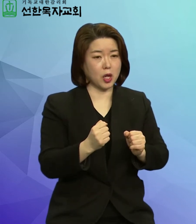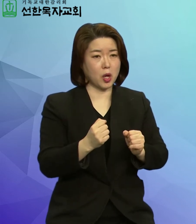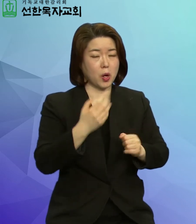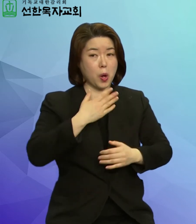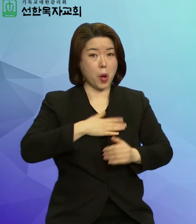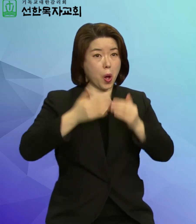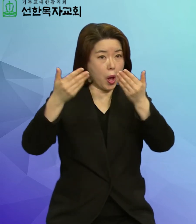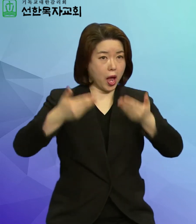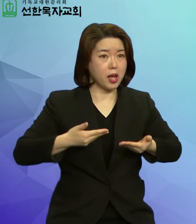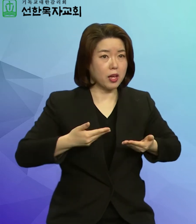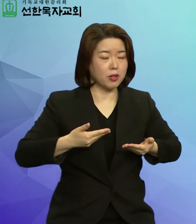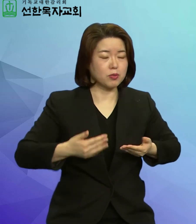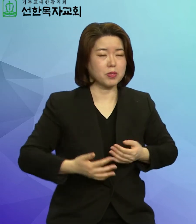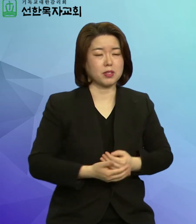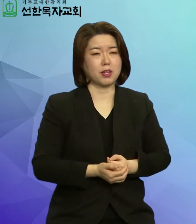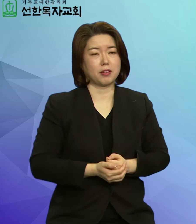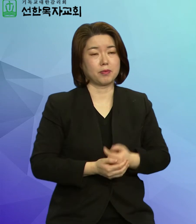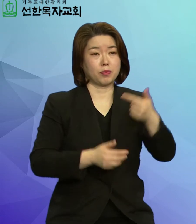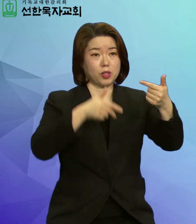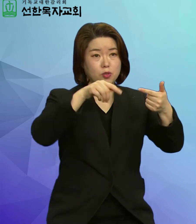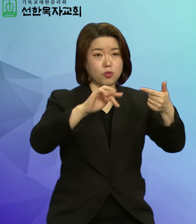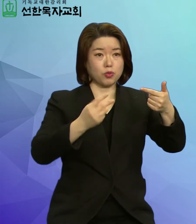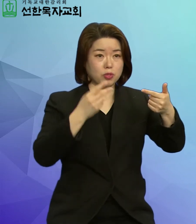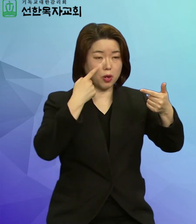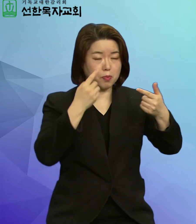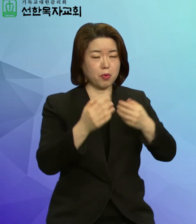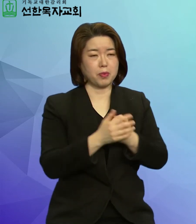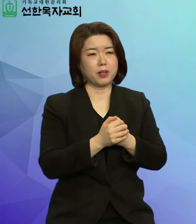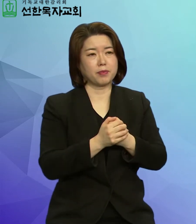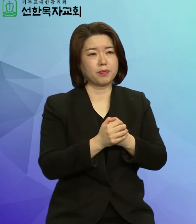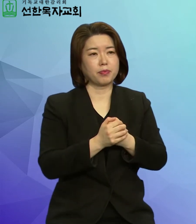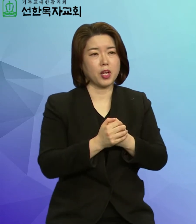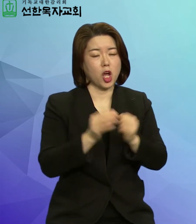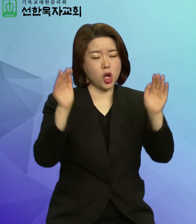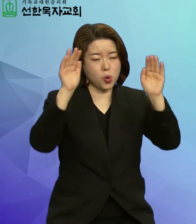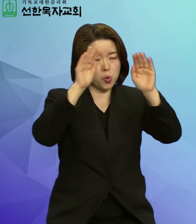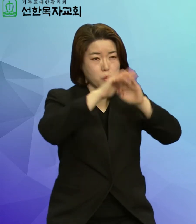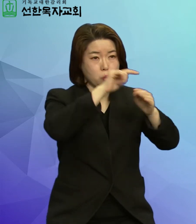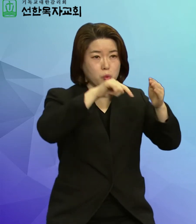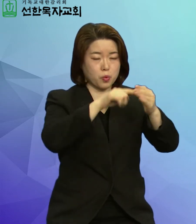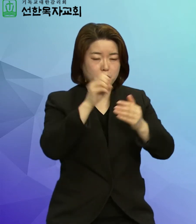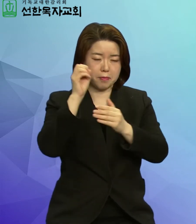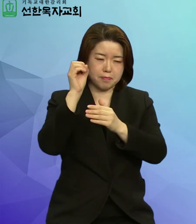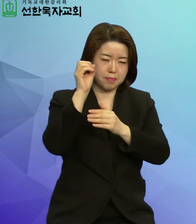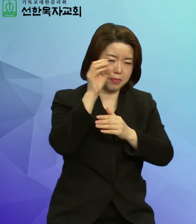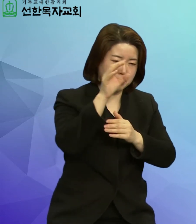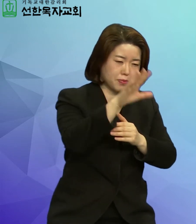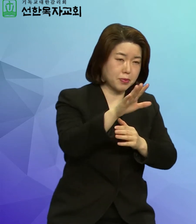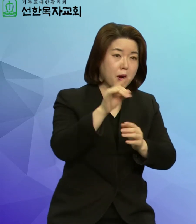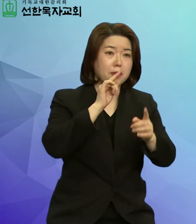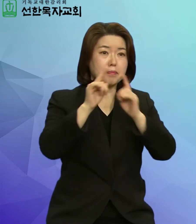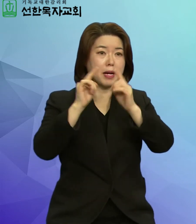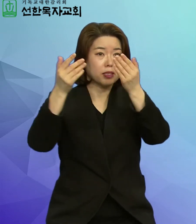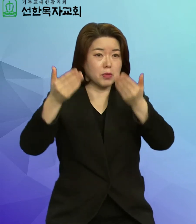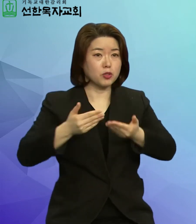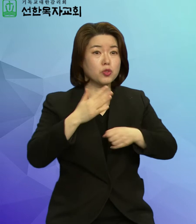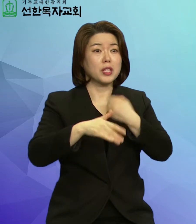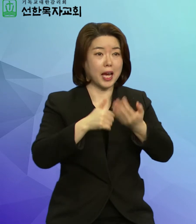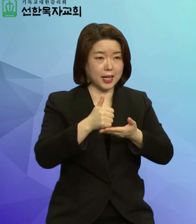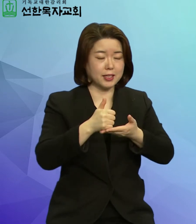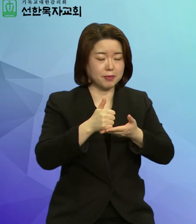것을 알게 해주십니다. 6절에 보면 어둠 속에 빛이 비춰라 하고